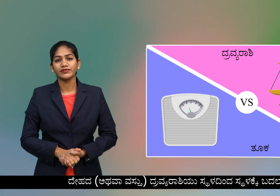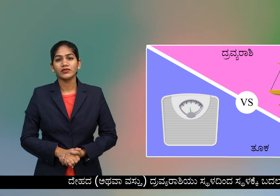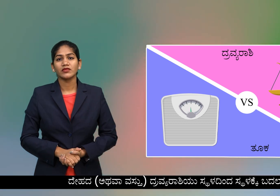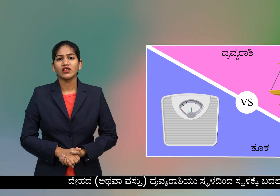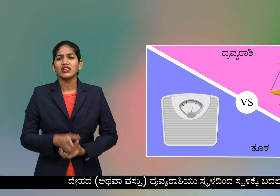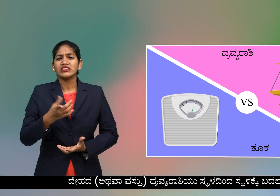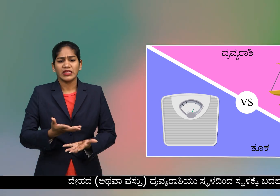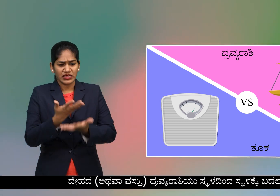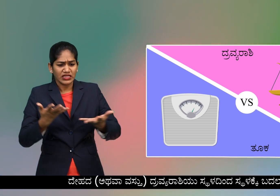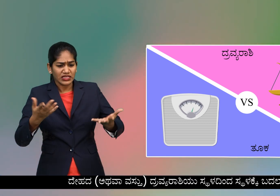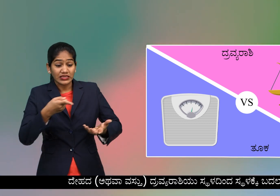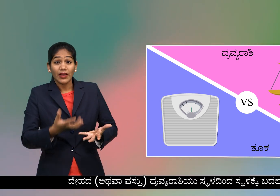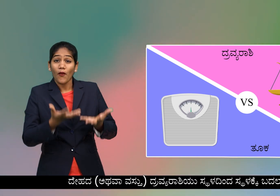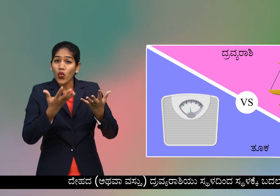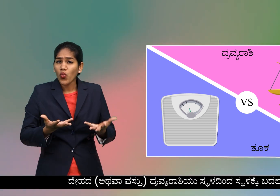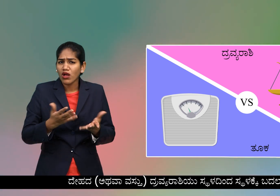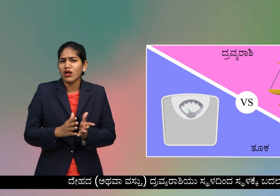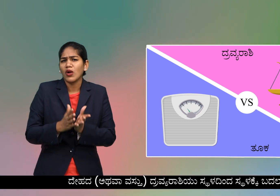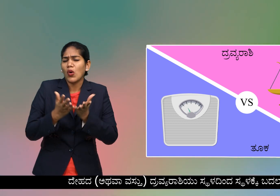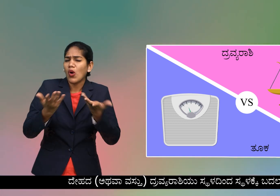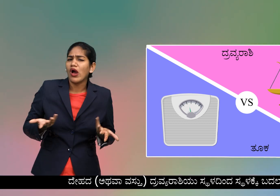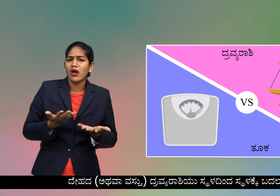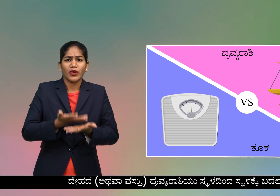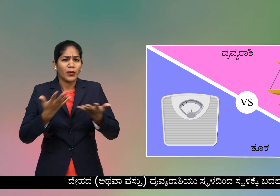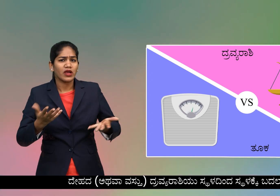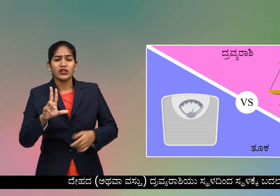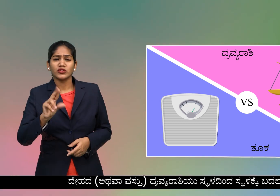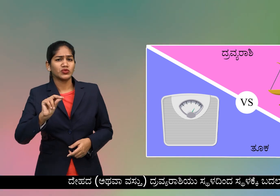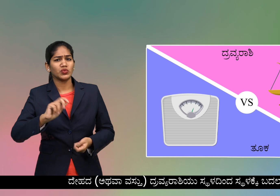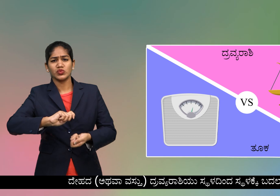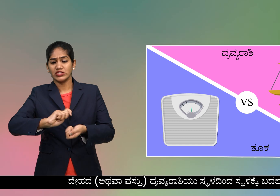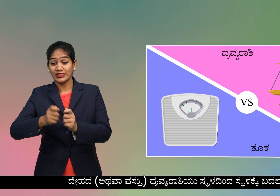ದೇಹದ ಅಥವಾ ವಸ್ತು ದ್ರವ್ಯರಾಶಿಯು ಸ್ಥಳದಿಂದ ಸ್ಥಳಕ್ಕೆ ಬದಲಾಗುವುದಿಲ್ಲ.